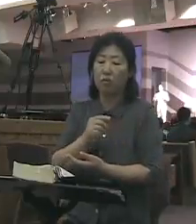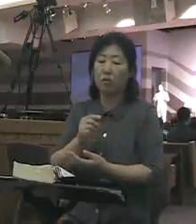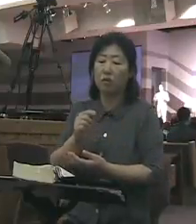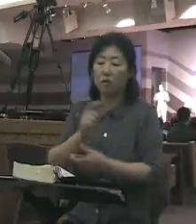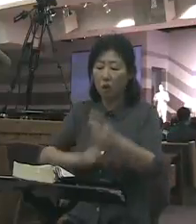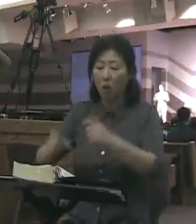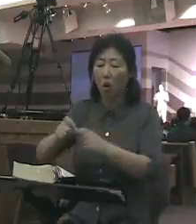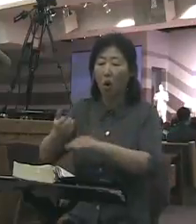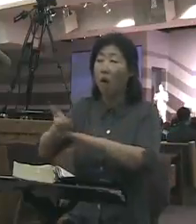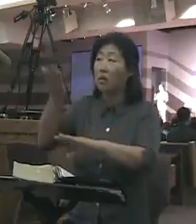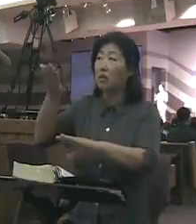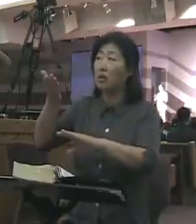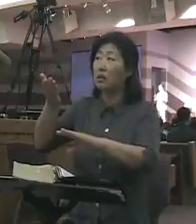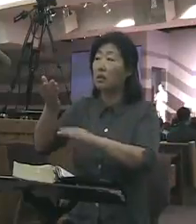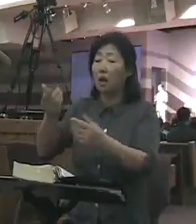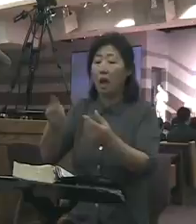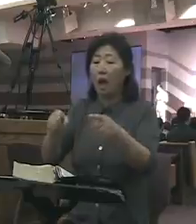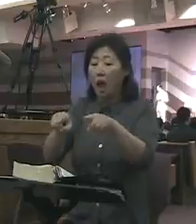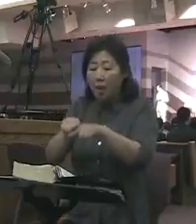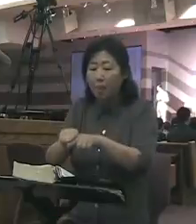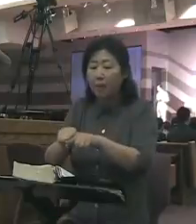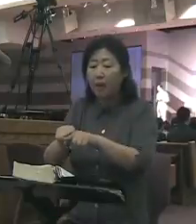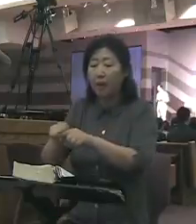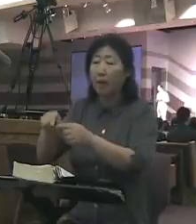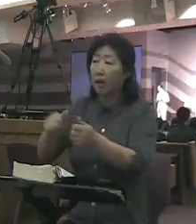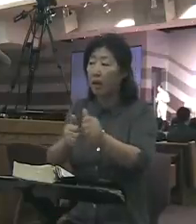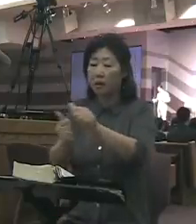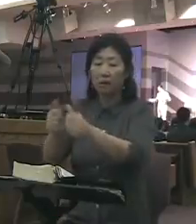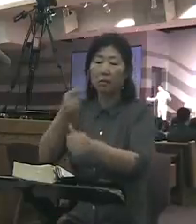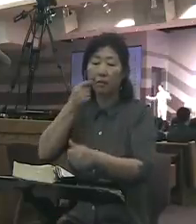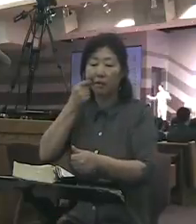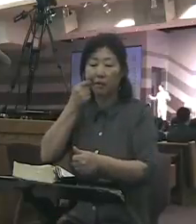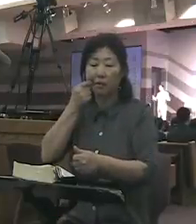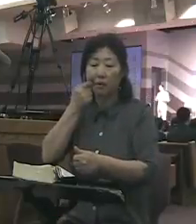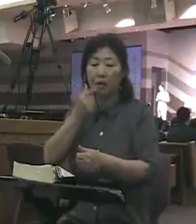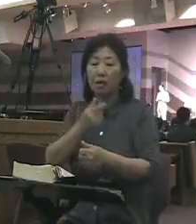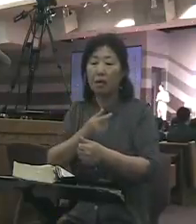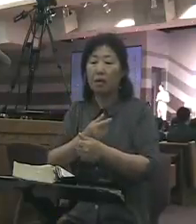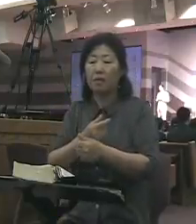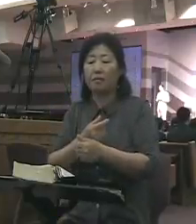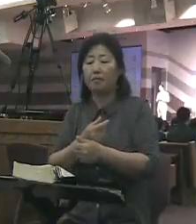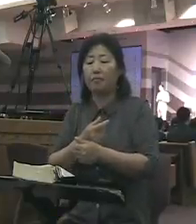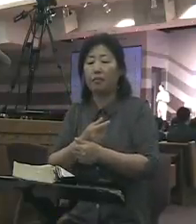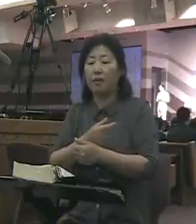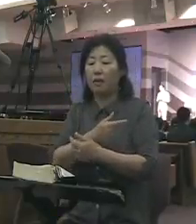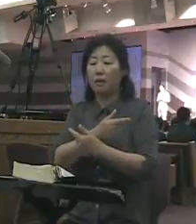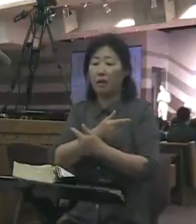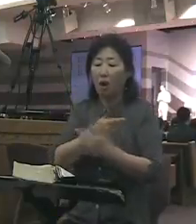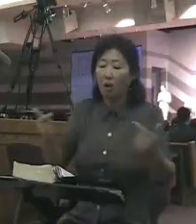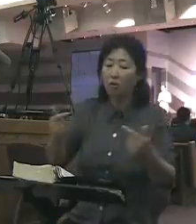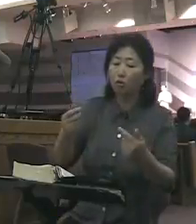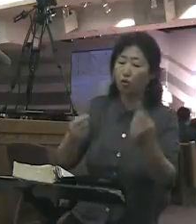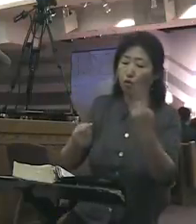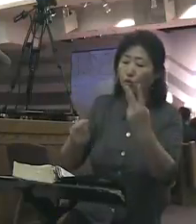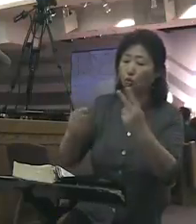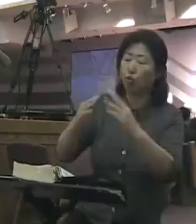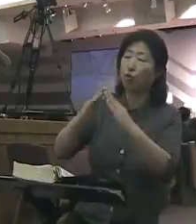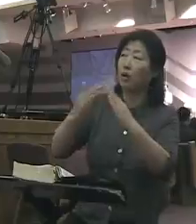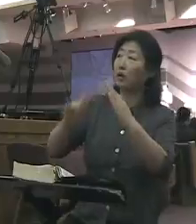가문이 같이 동행할 수 없을 만큼 커진 두 가정이 됩니다. 이 가축들을 이끌다가 이제